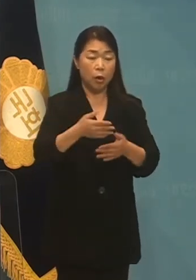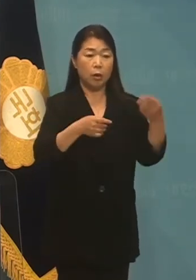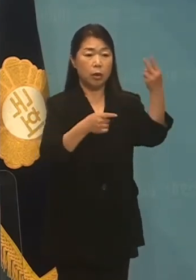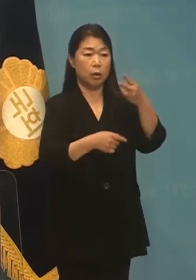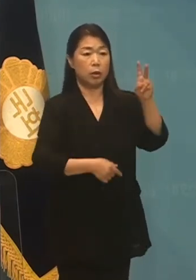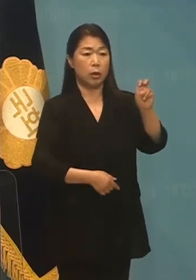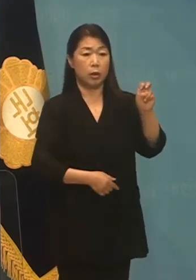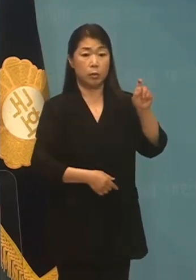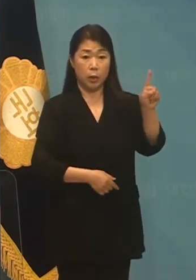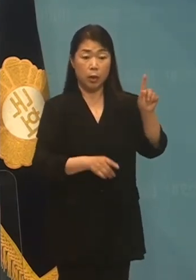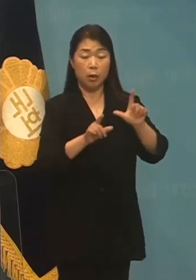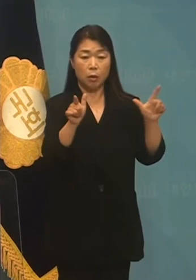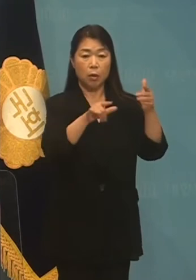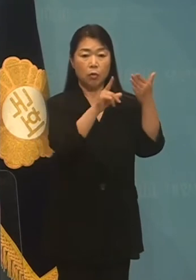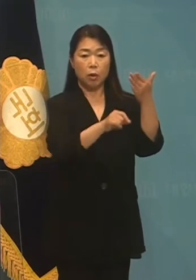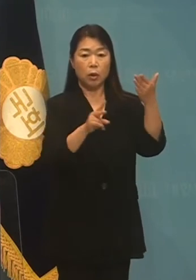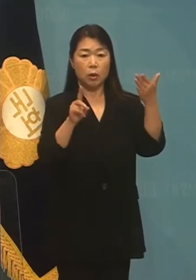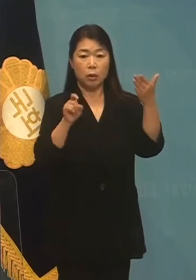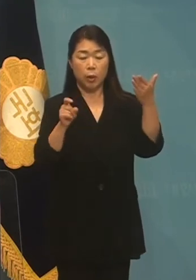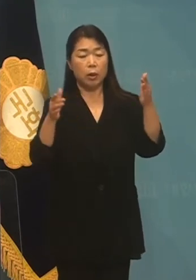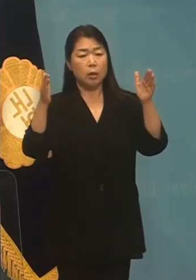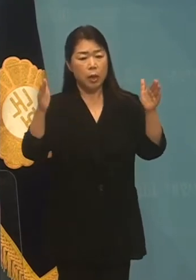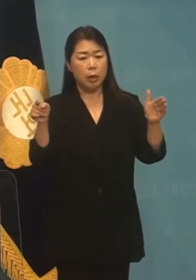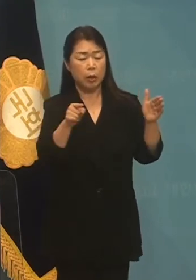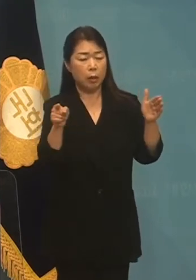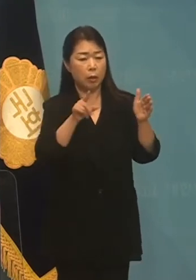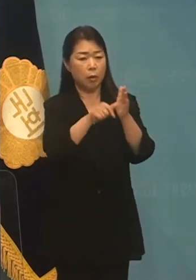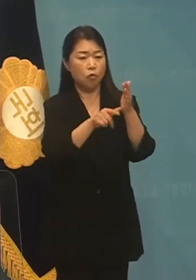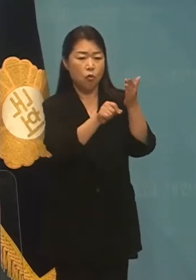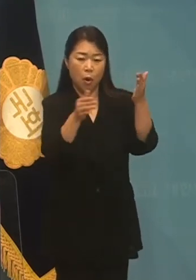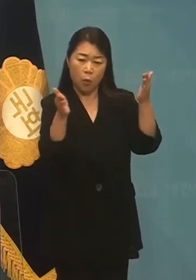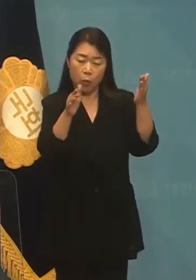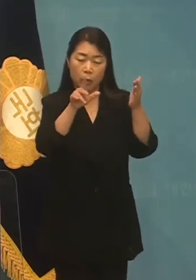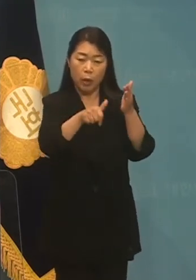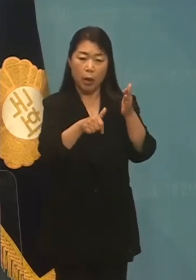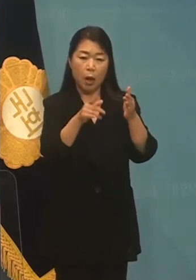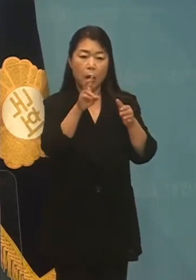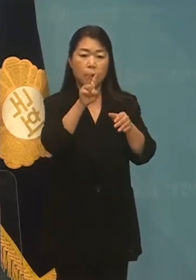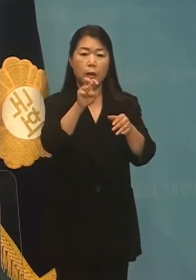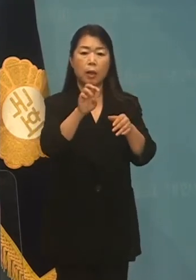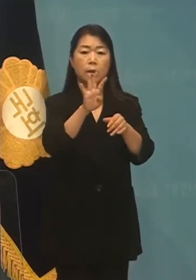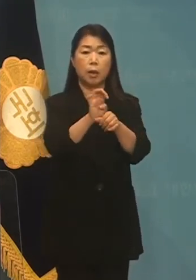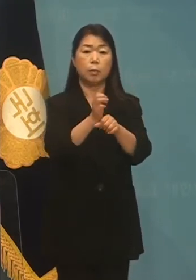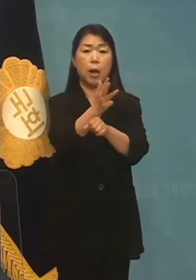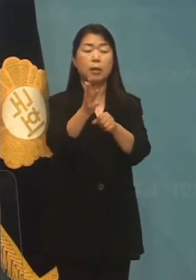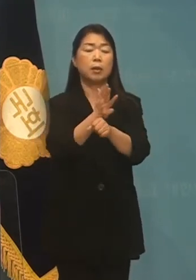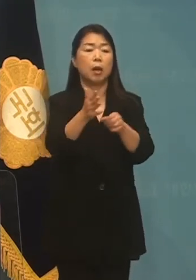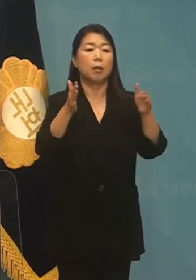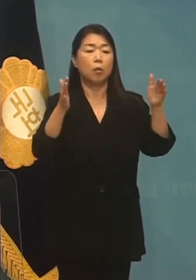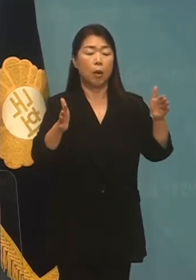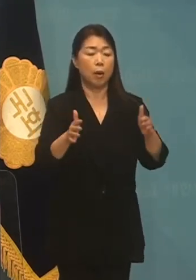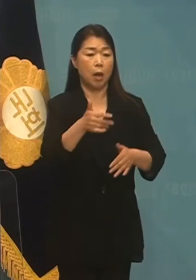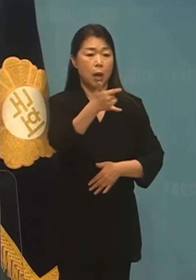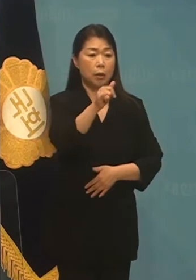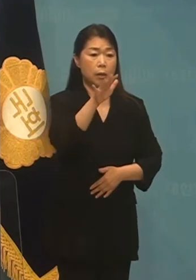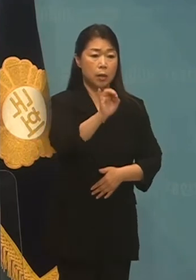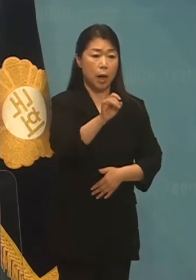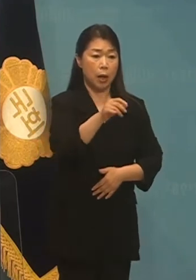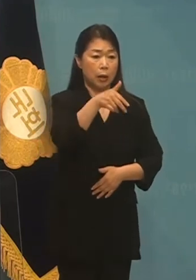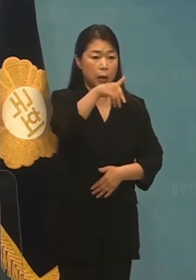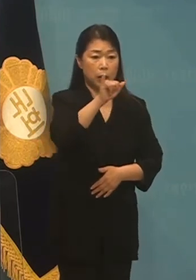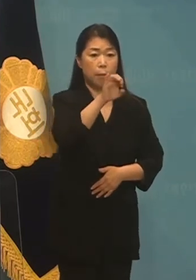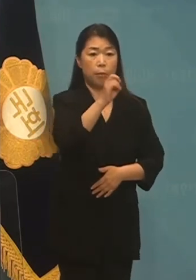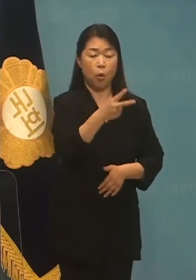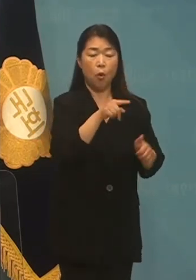2021년 9월 12일 사이에 48시간 동안 장기표 후보와